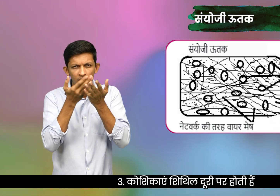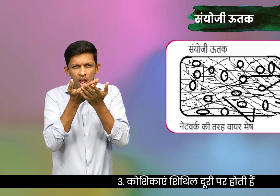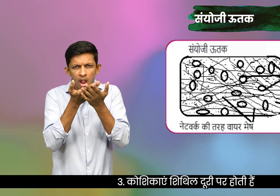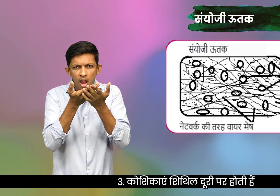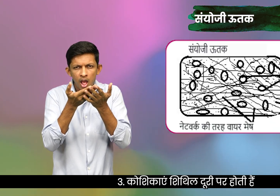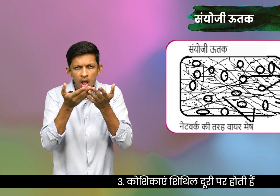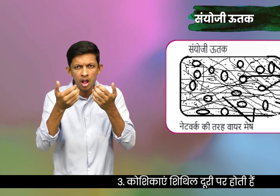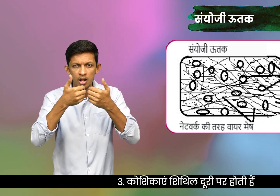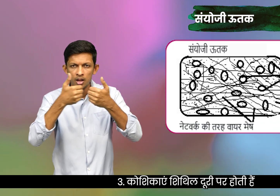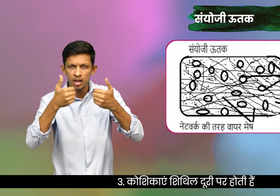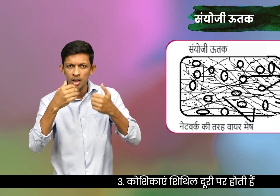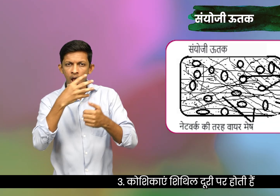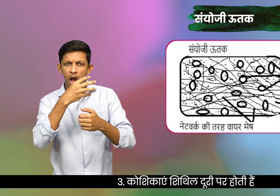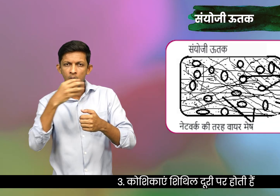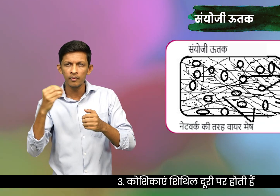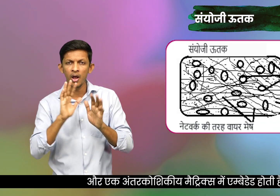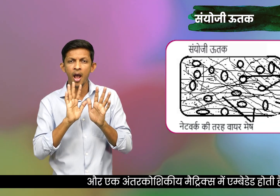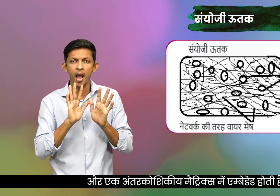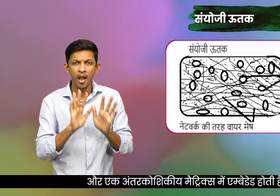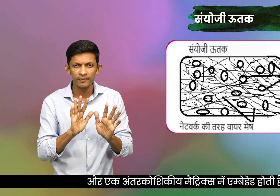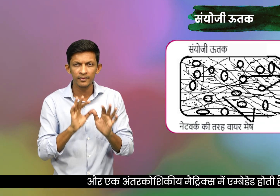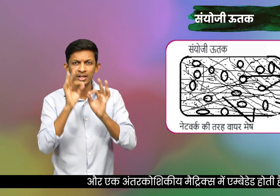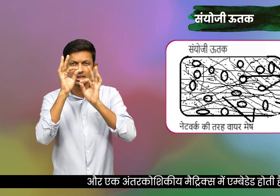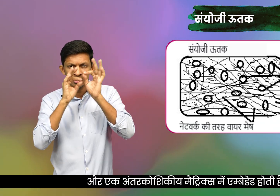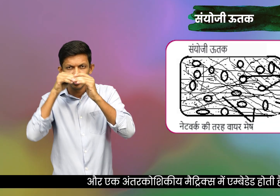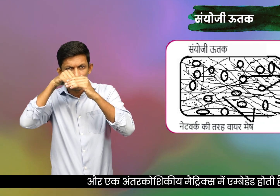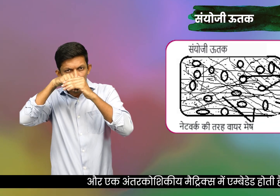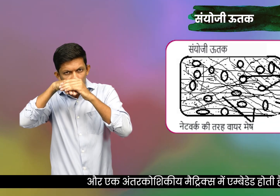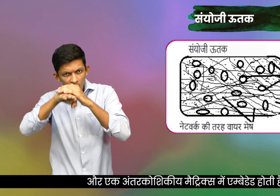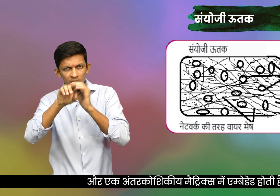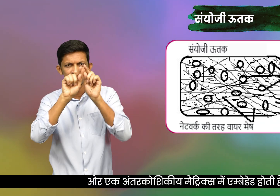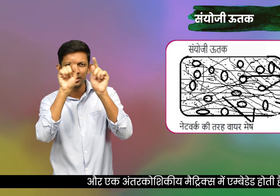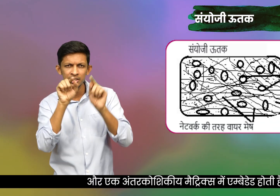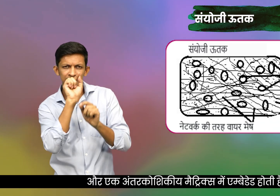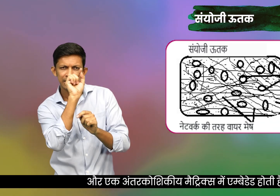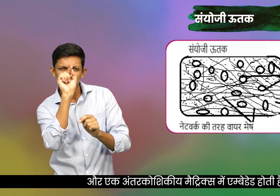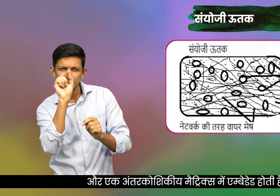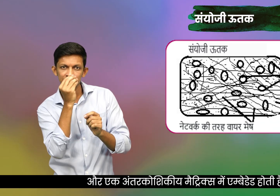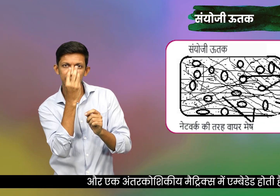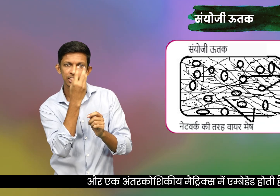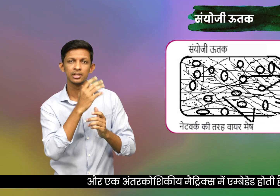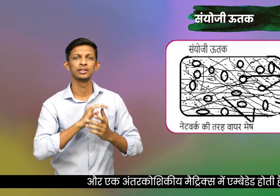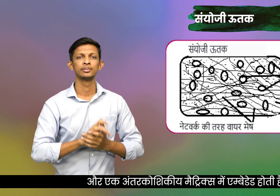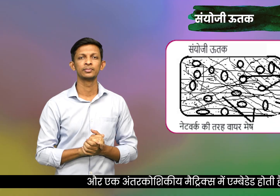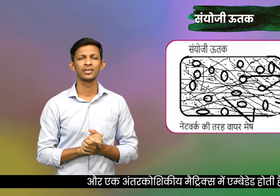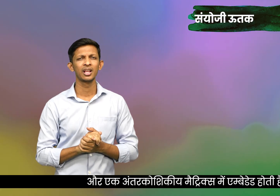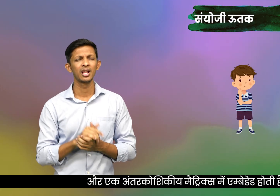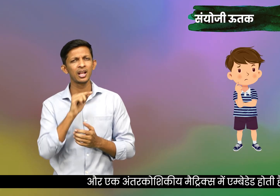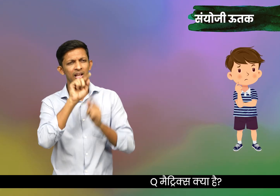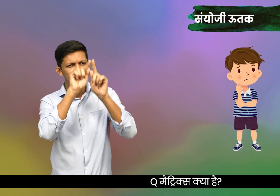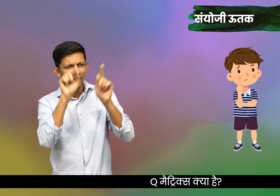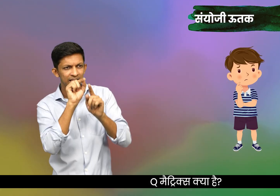तीसरा, कोशिकाएं शिथिल दूरी पर होती है और एक अंतरकोशिकीय मैट्रिक्स में एम्बेडेड होती